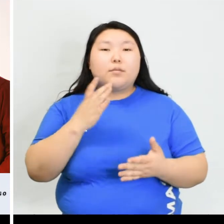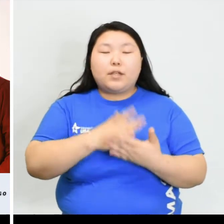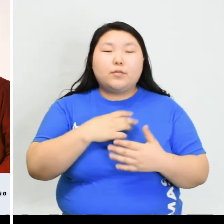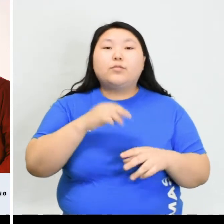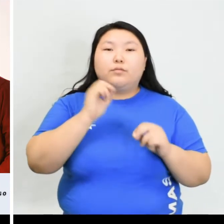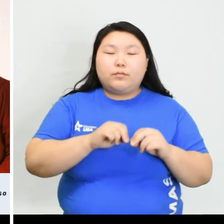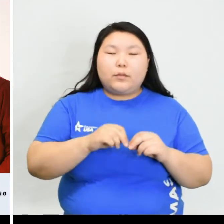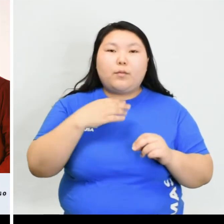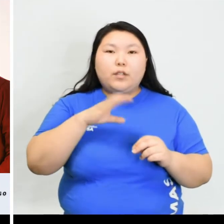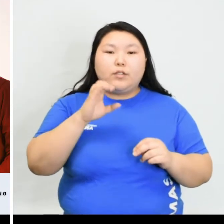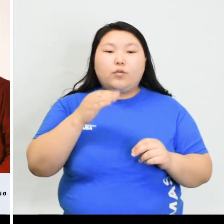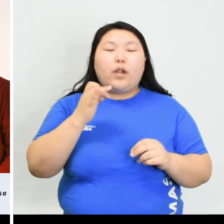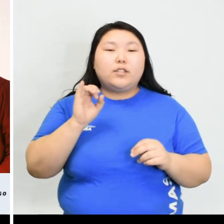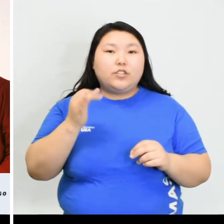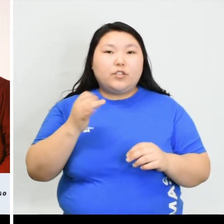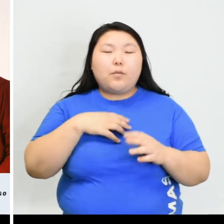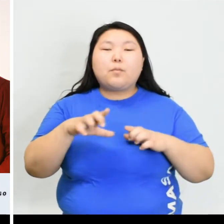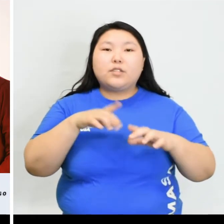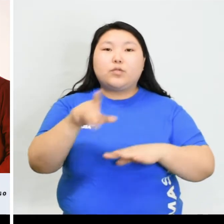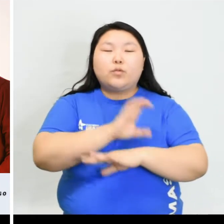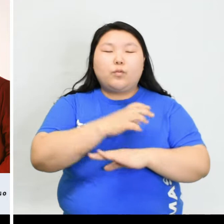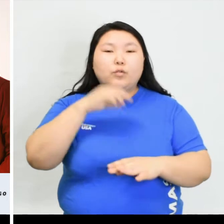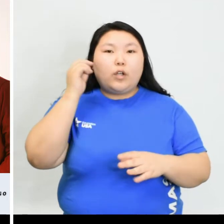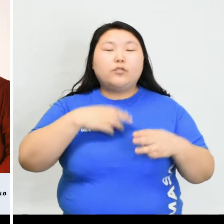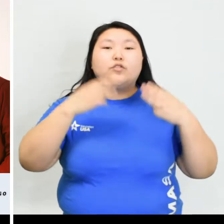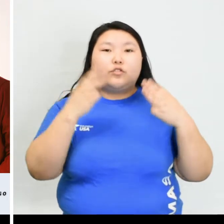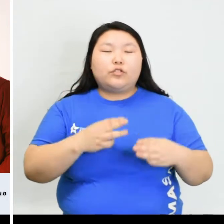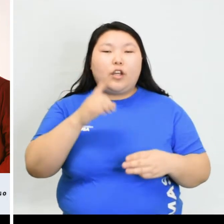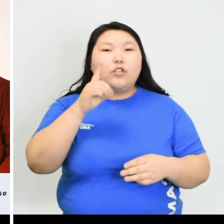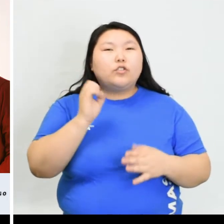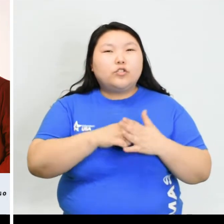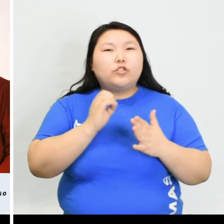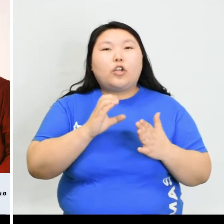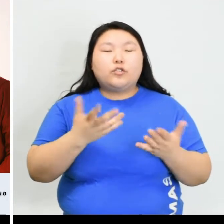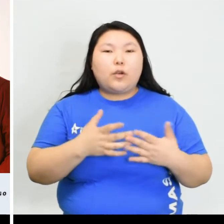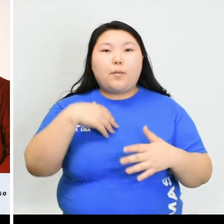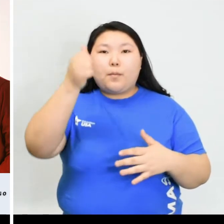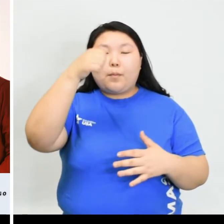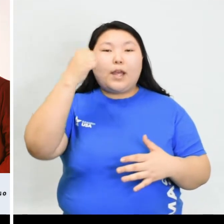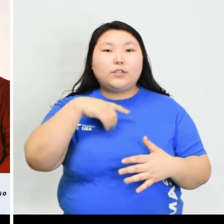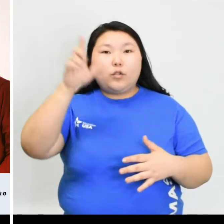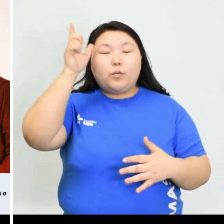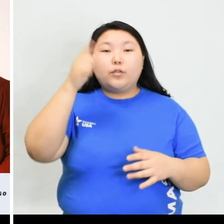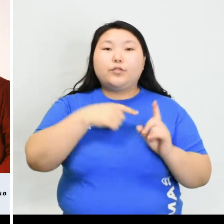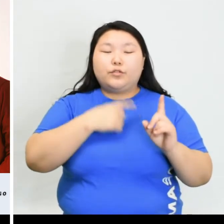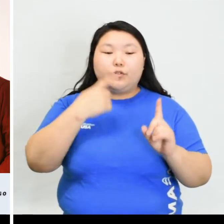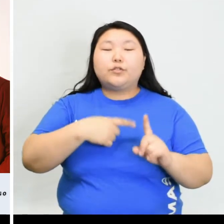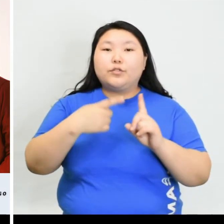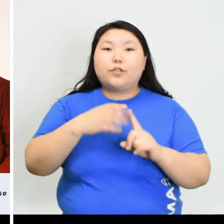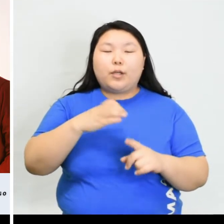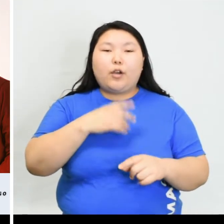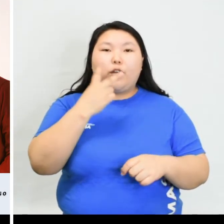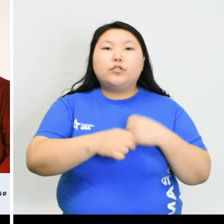гэдэг юм бэ гэж судлаа. Тэгээд Шитзубашигийн их сургуулийн бизнес сургуульд сурахаар шийдээ. Нэг ясандаа яг хөө магистрийн